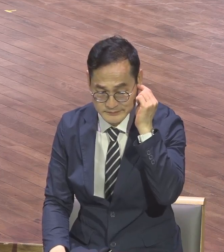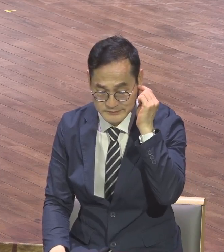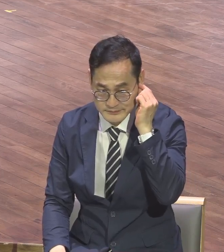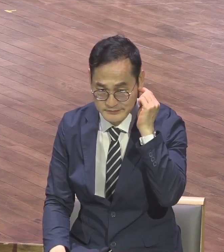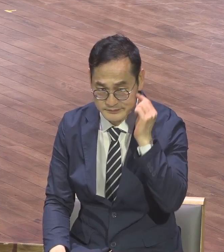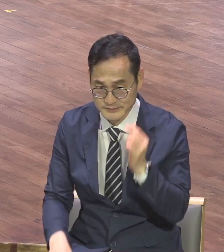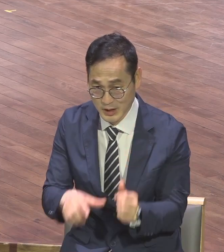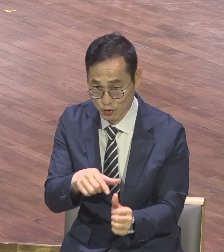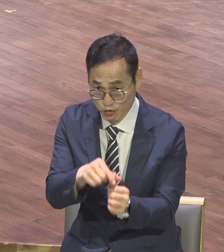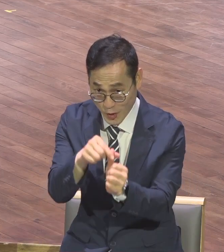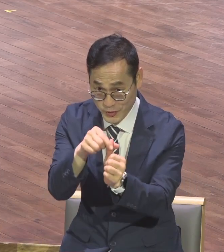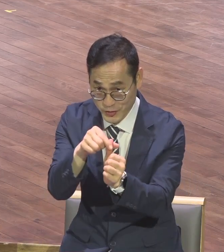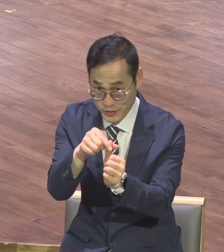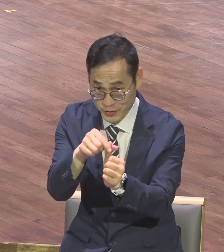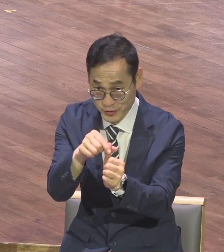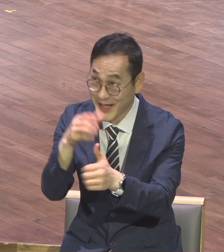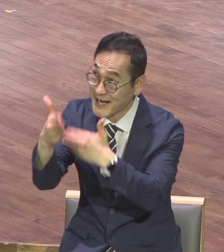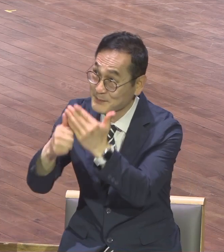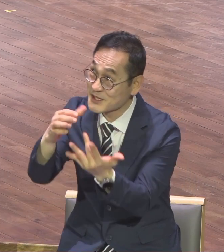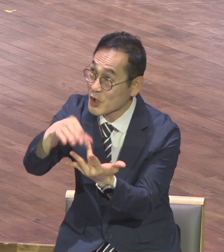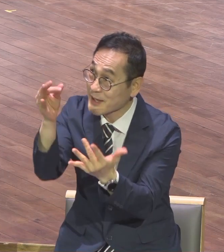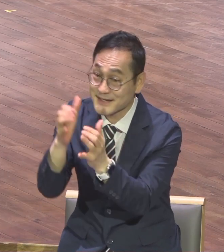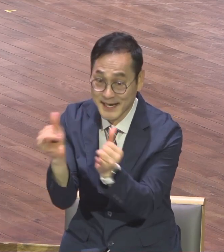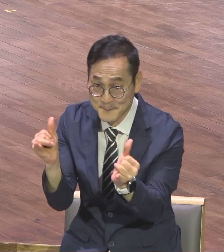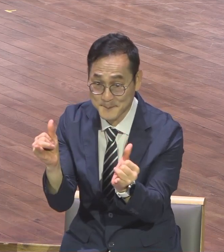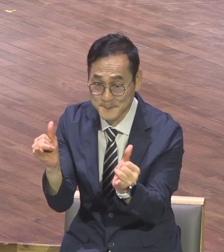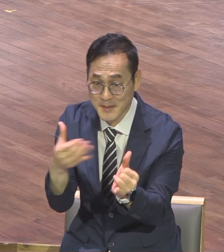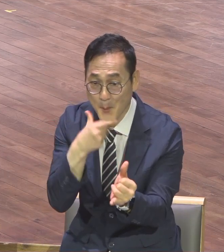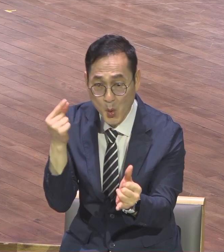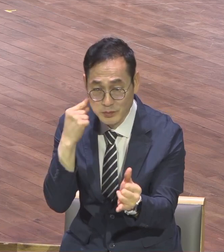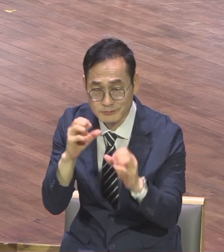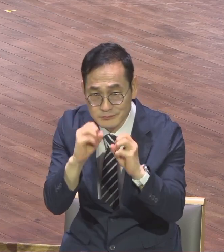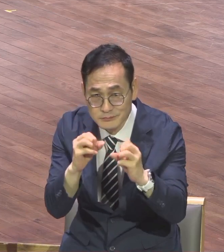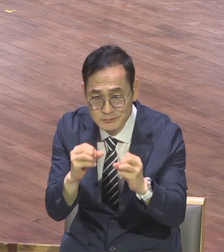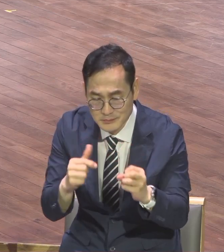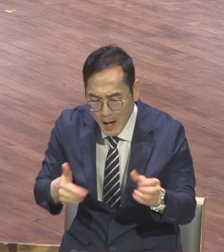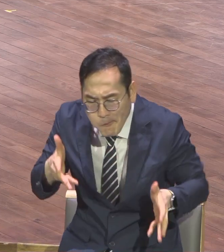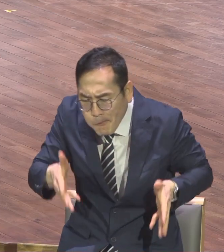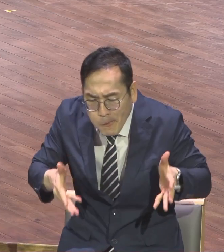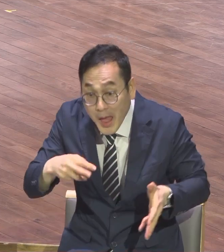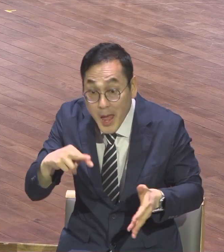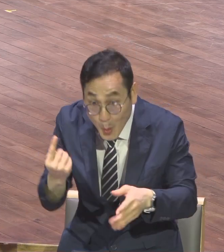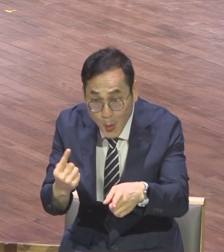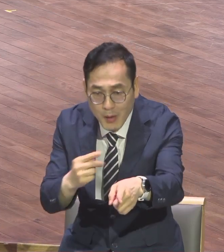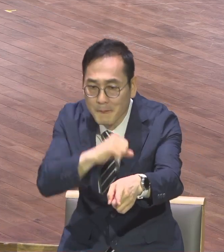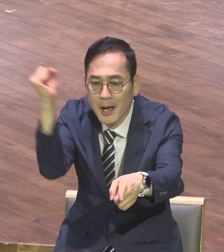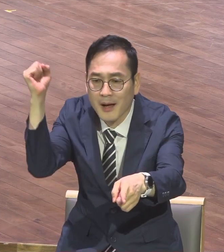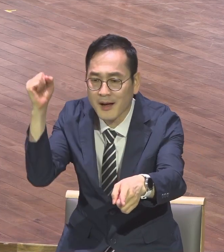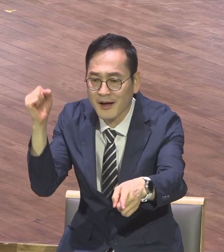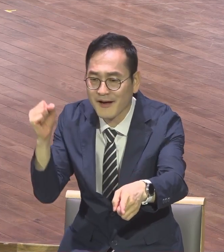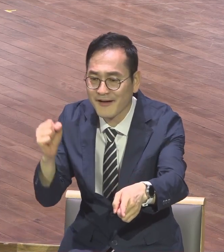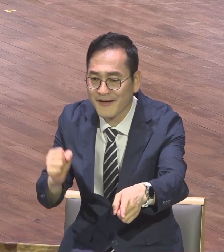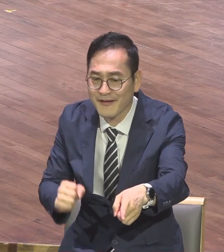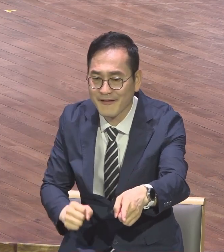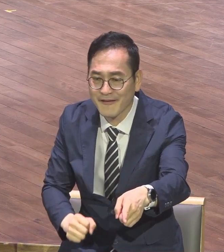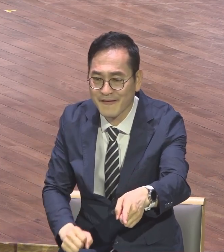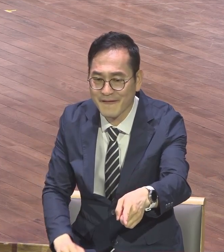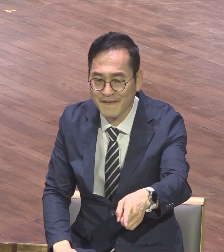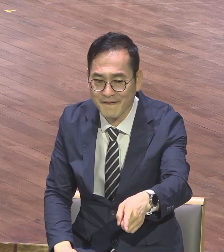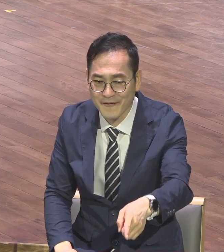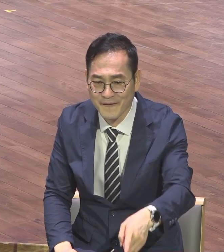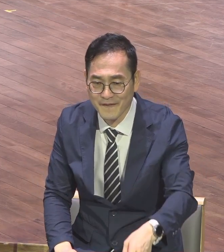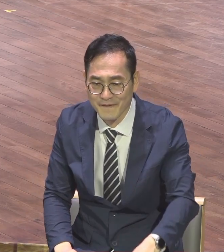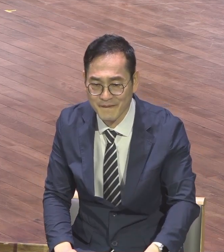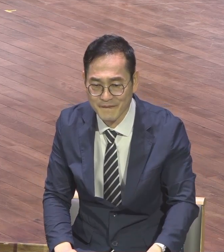구원받은 받기로 작정된 사람 이상하게 말해도 구원받아요. 아, 저 사람 저 어떻게 전도했지?